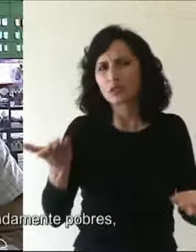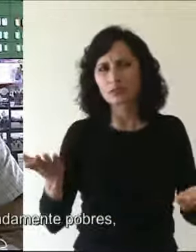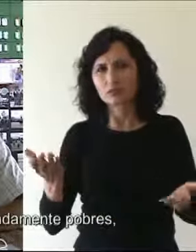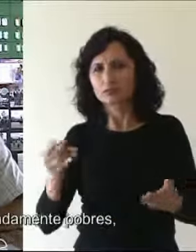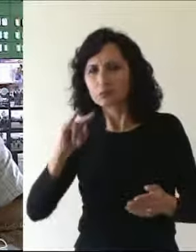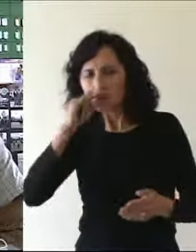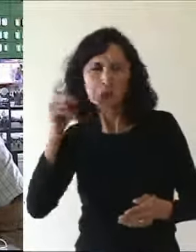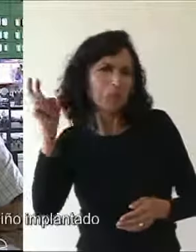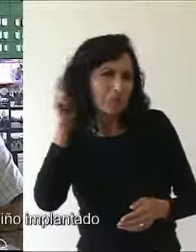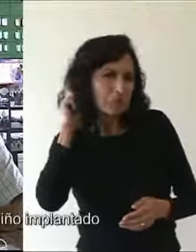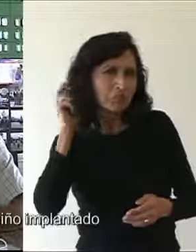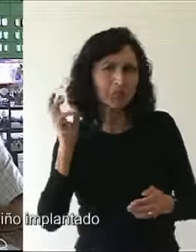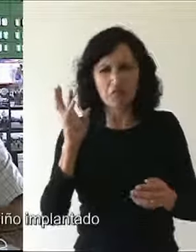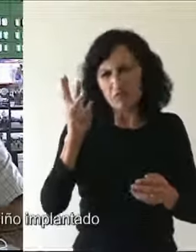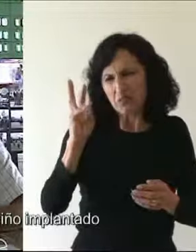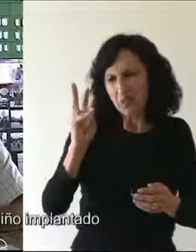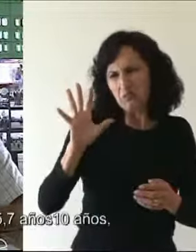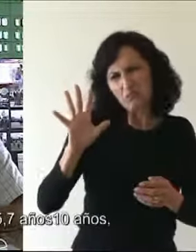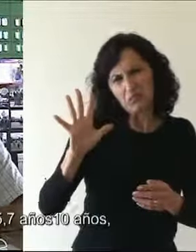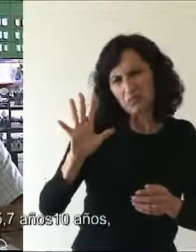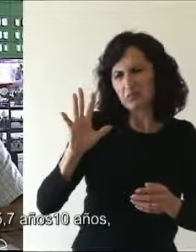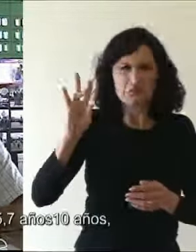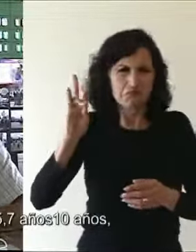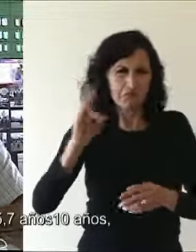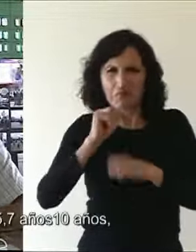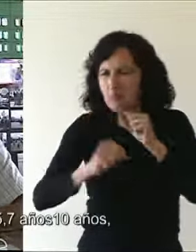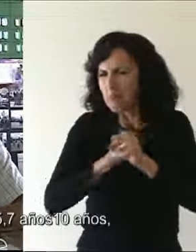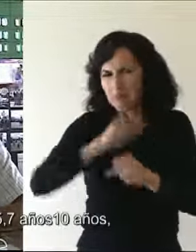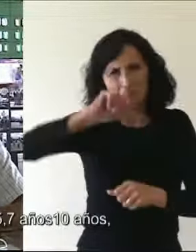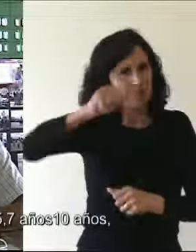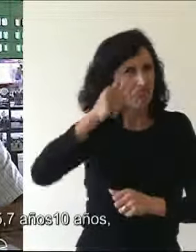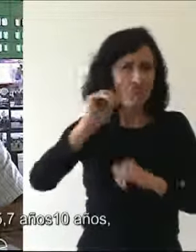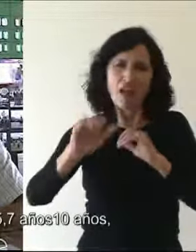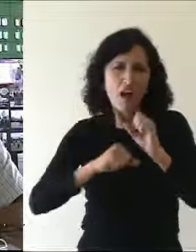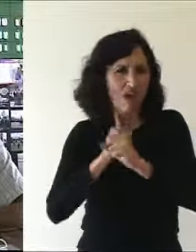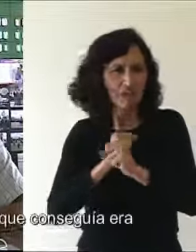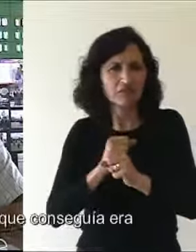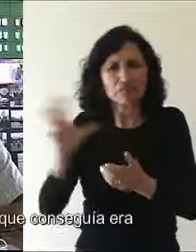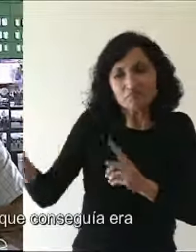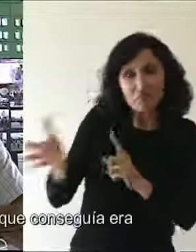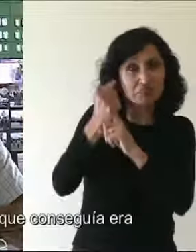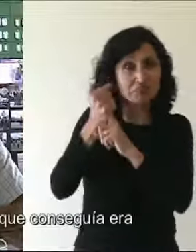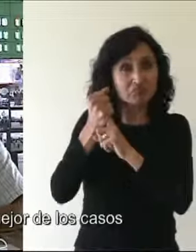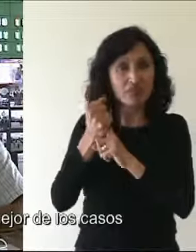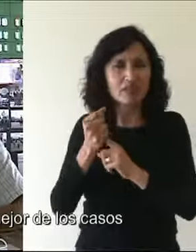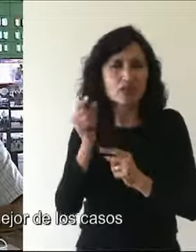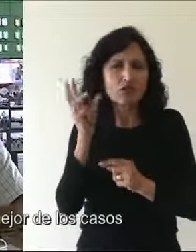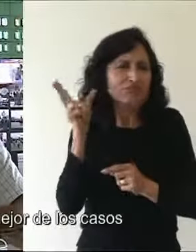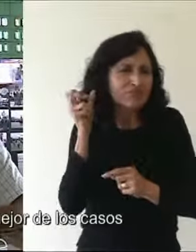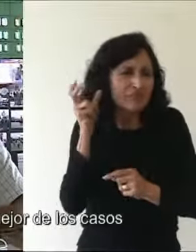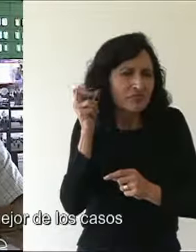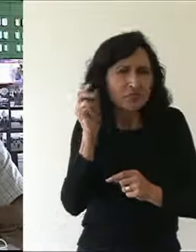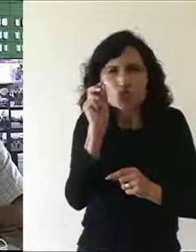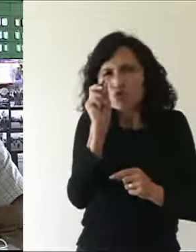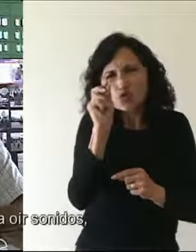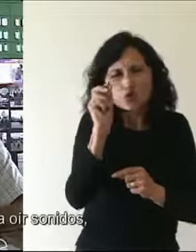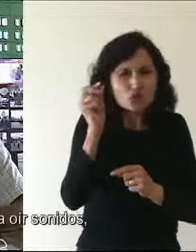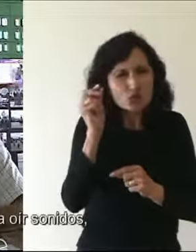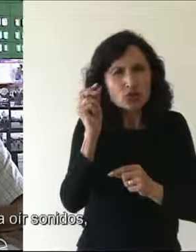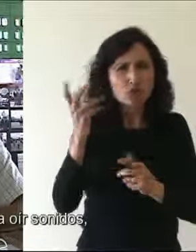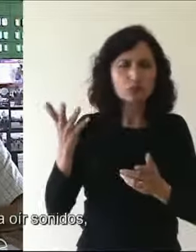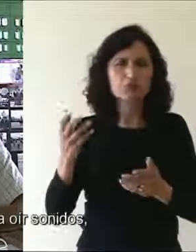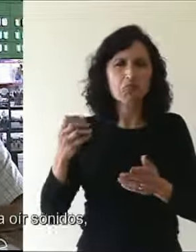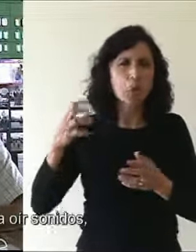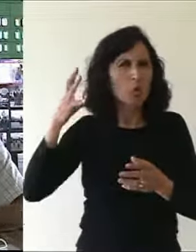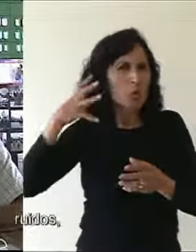tremendamente pobres. Un niño implantado de 6, 5, 7 años, 10 años, lo único que conseguía era, en el mejor de los casos,